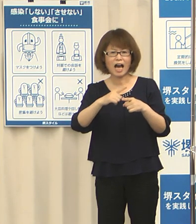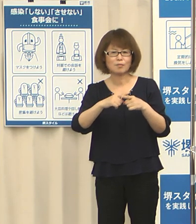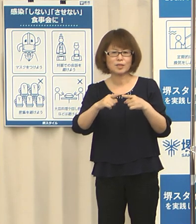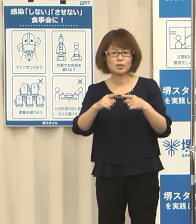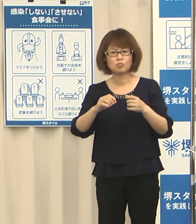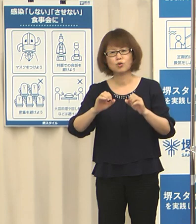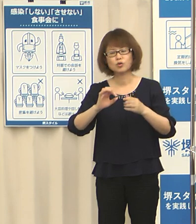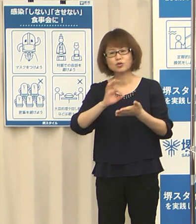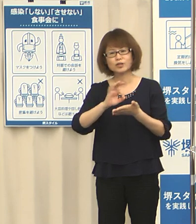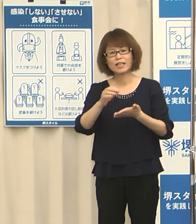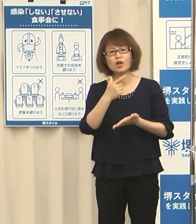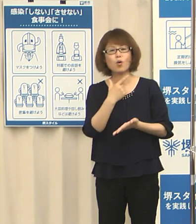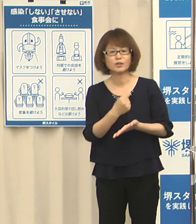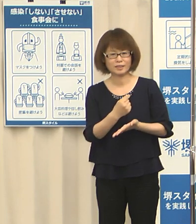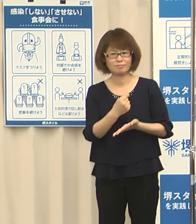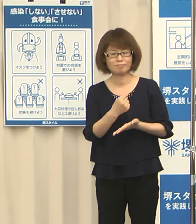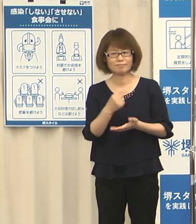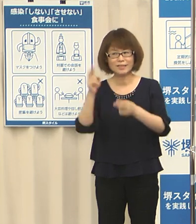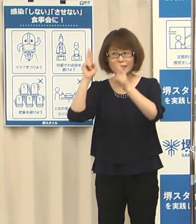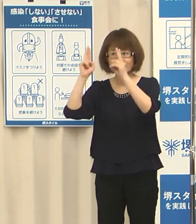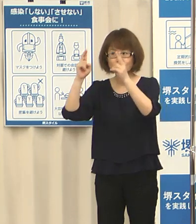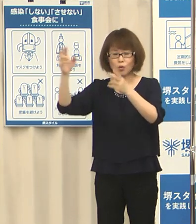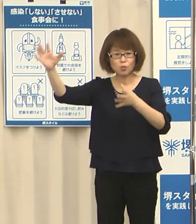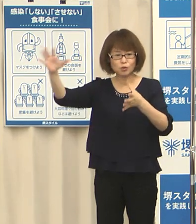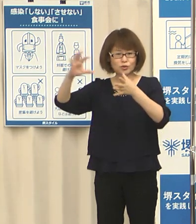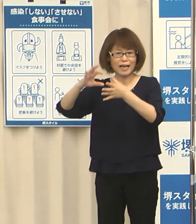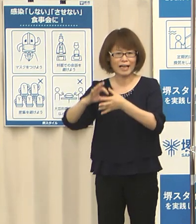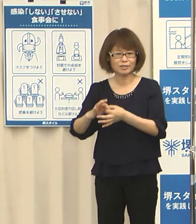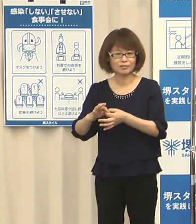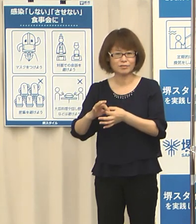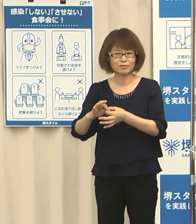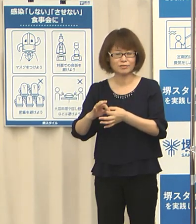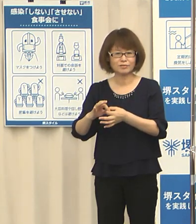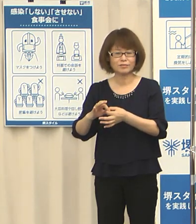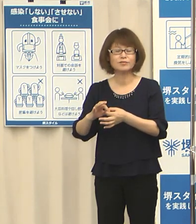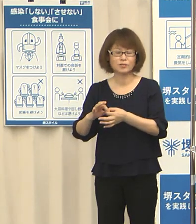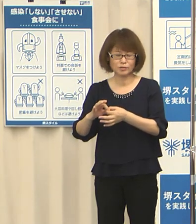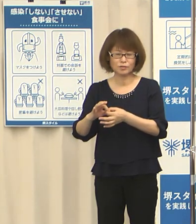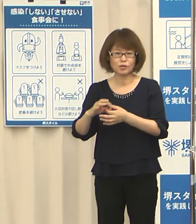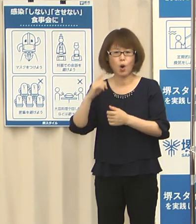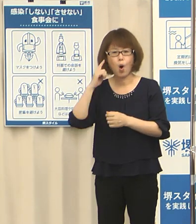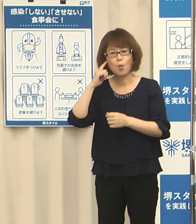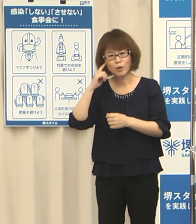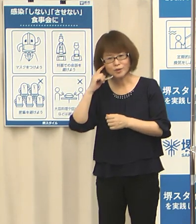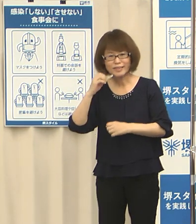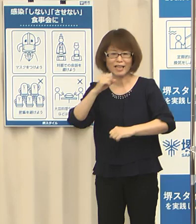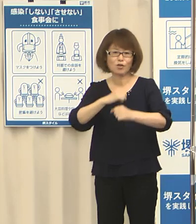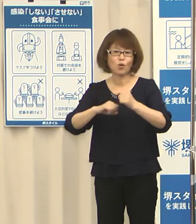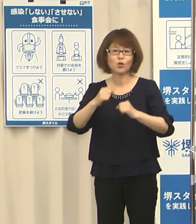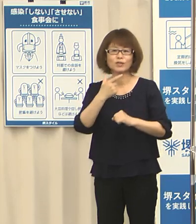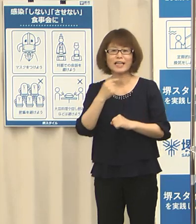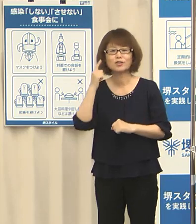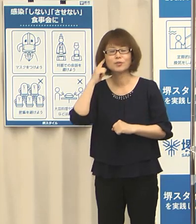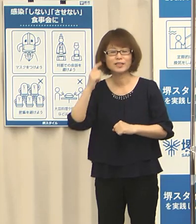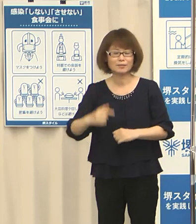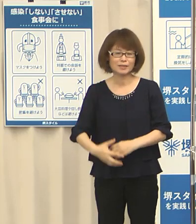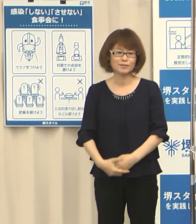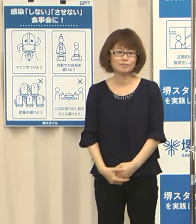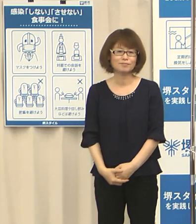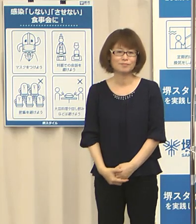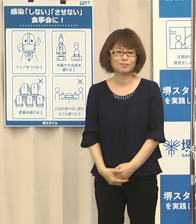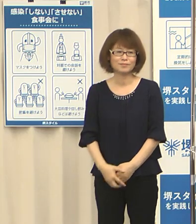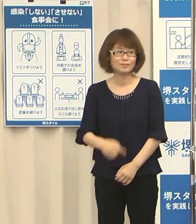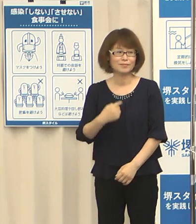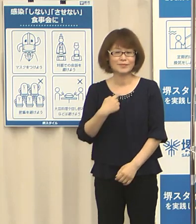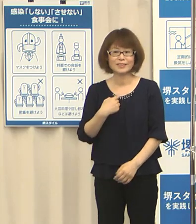活力にもつながるようにウィンウィンの関係を持って行動していきたいと考えております。私